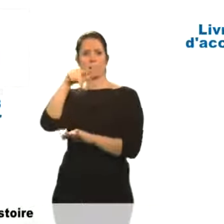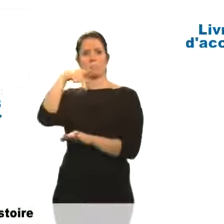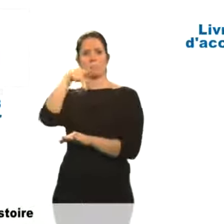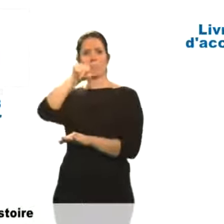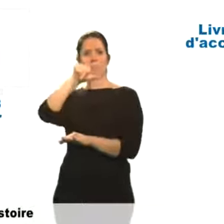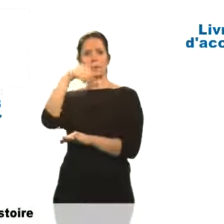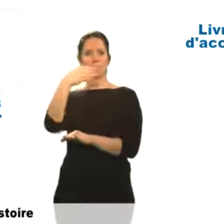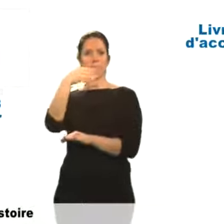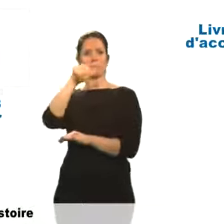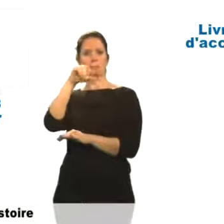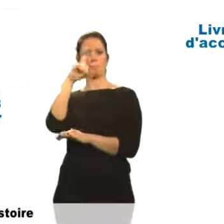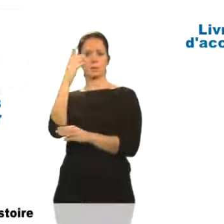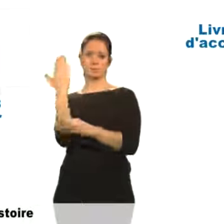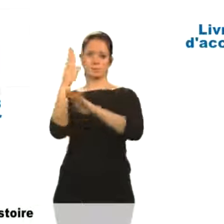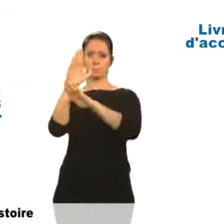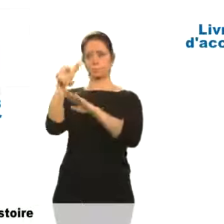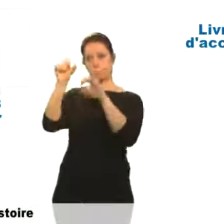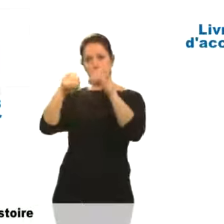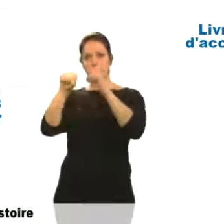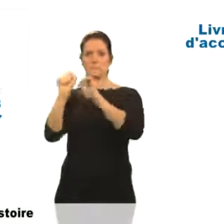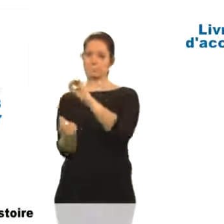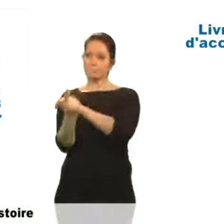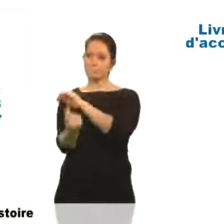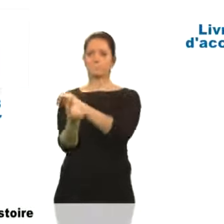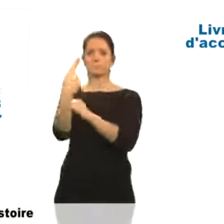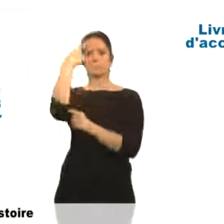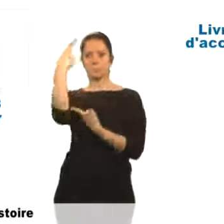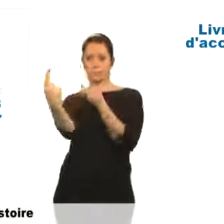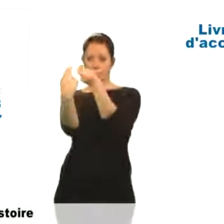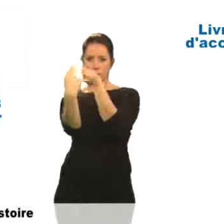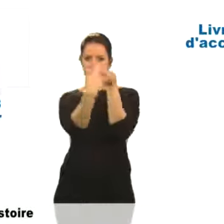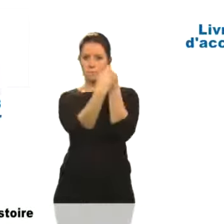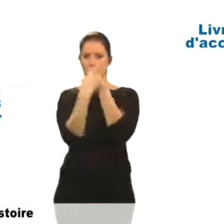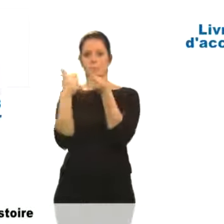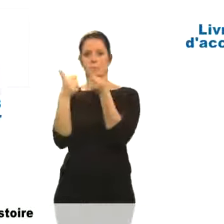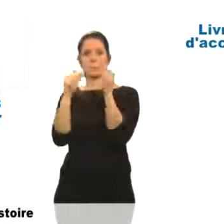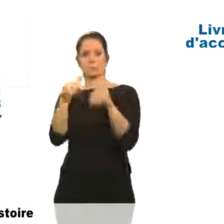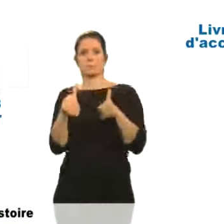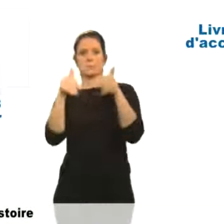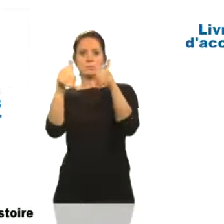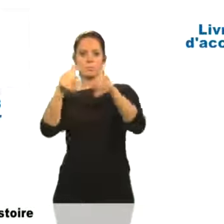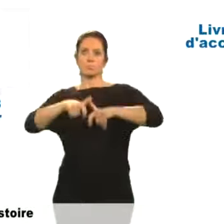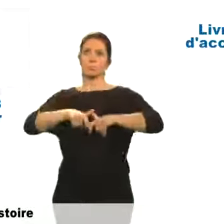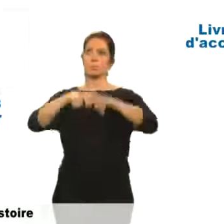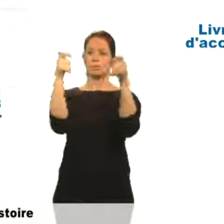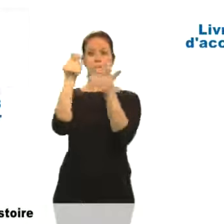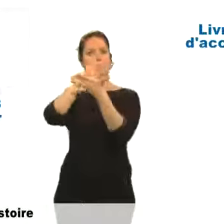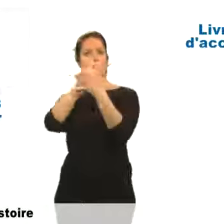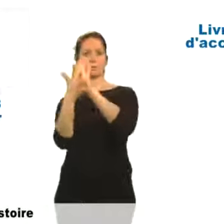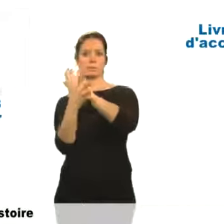d'innovation et d'adaptation pour rester, plus que jamais, un acteur clé de l'économie solidaire au service de plusieurs